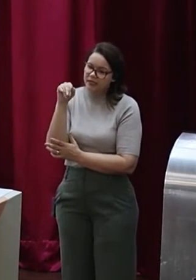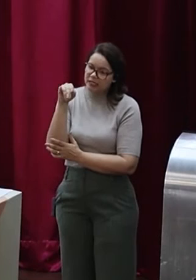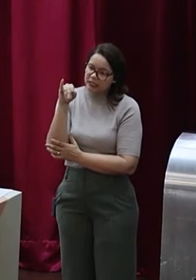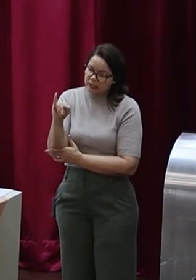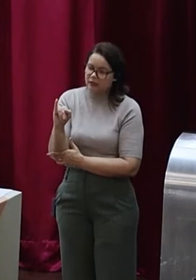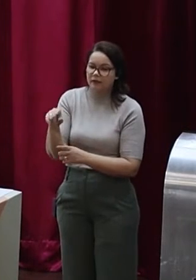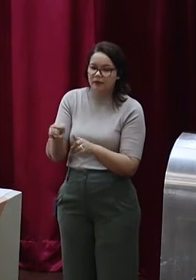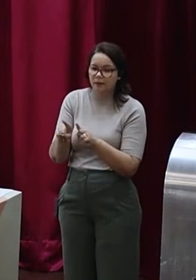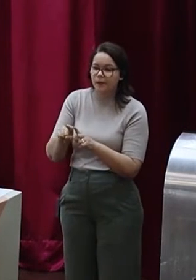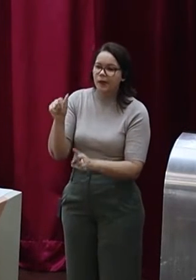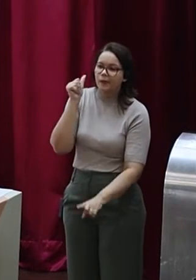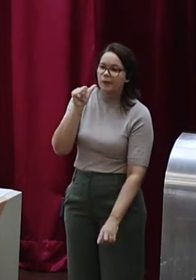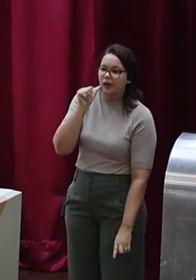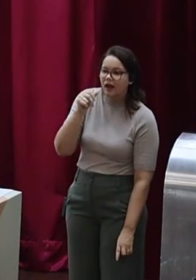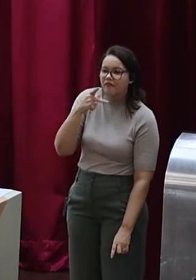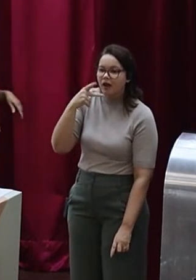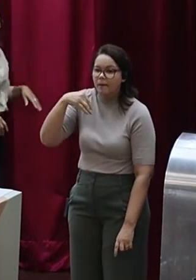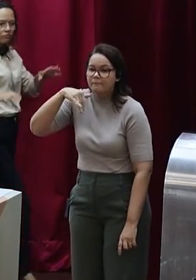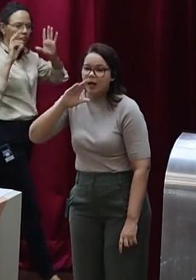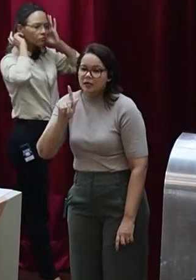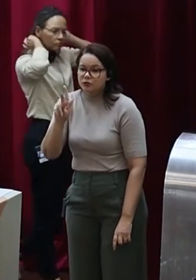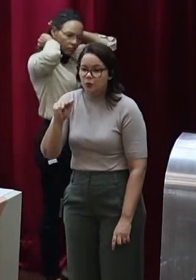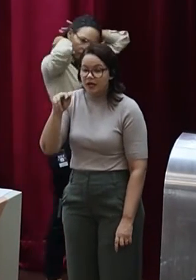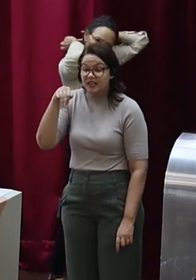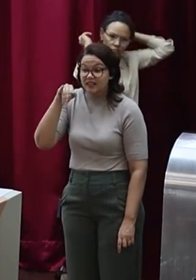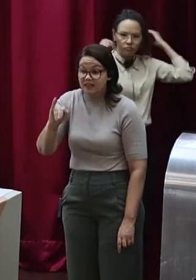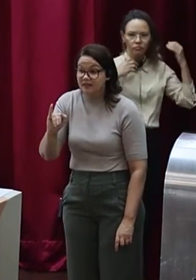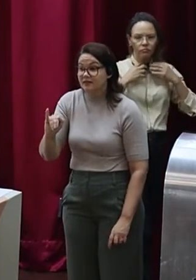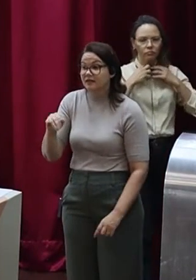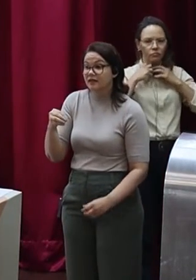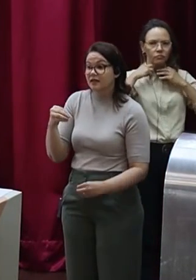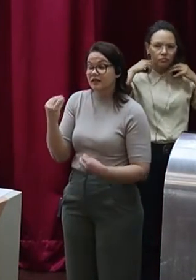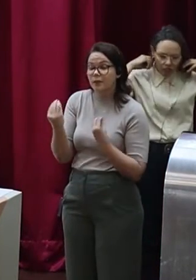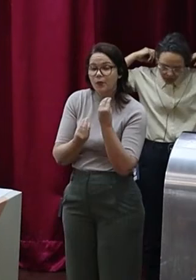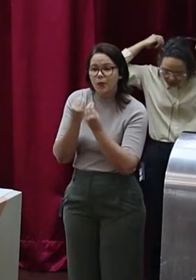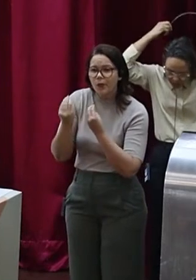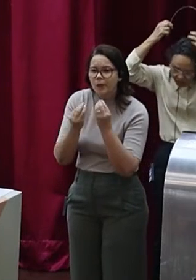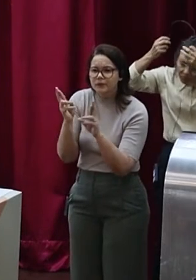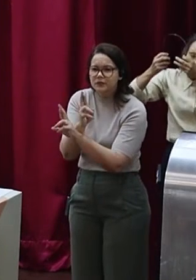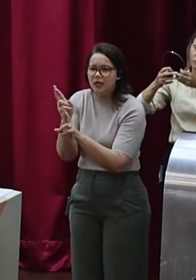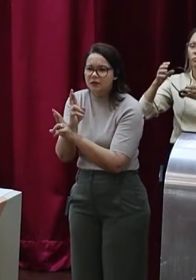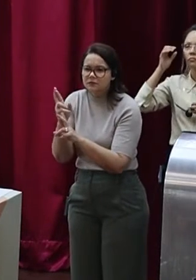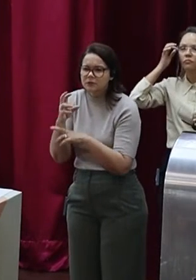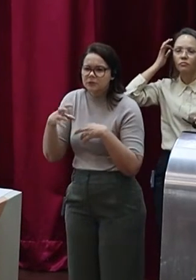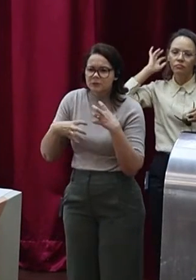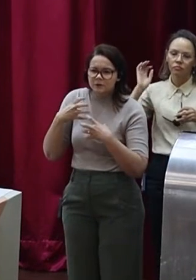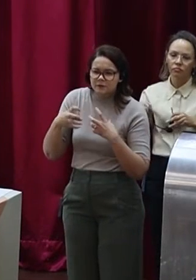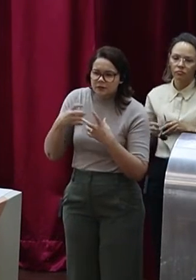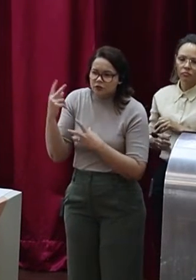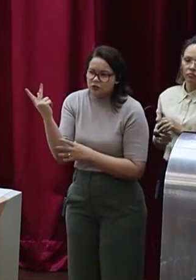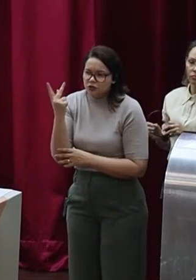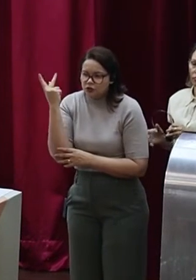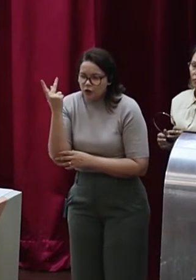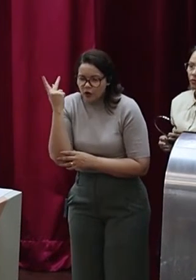hablantes de castellano, y después cómo eso se relaciona como un conflicto histórico que mantiene la lengua y después lo contrario,